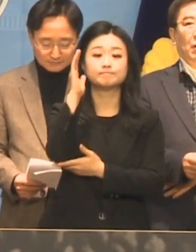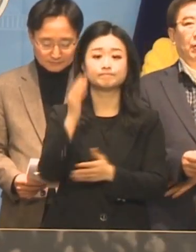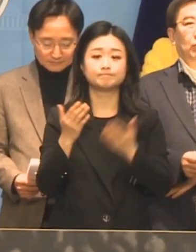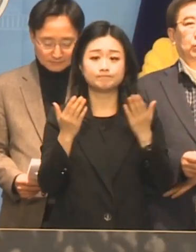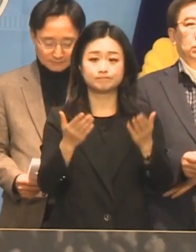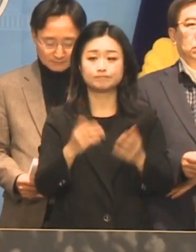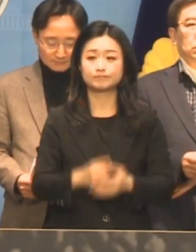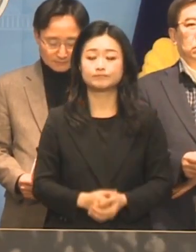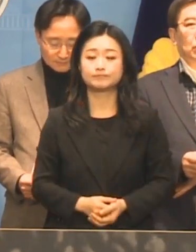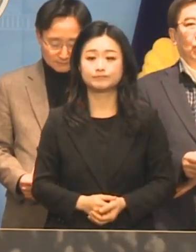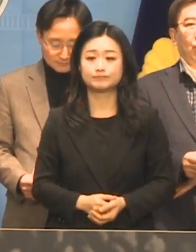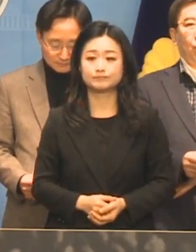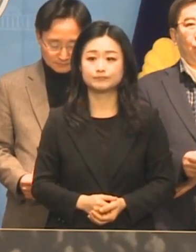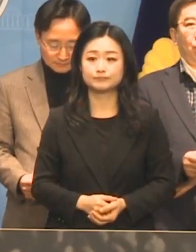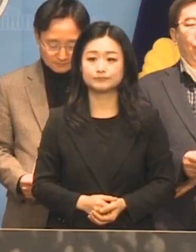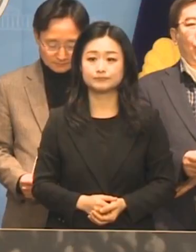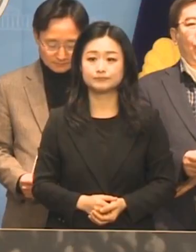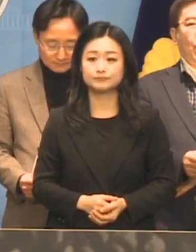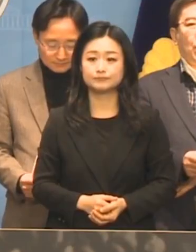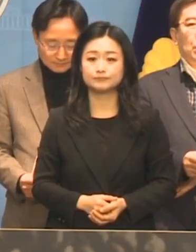섰습니다.